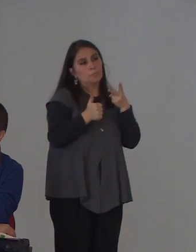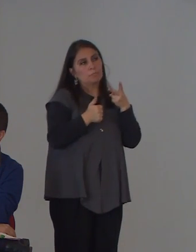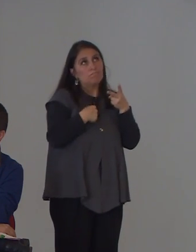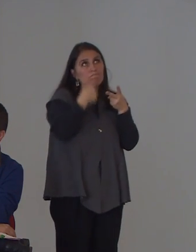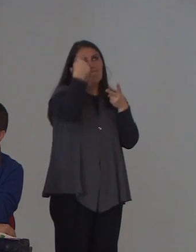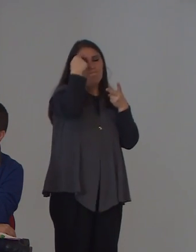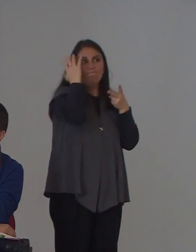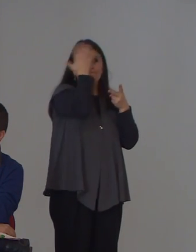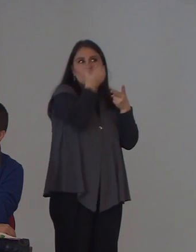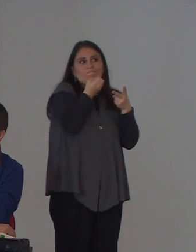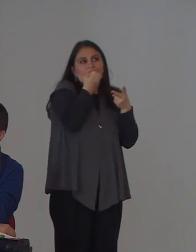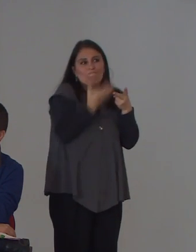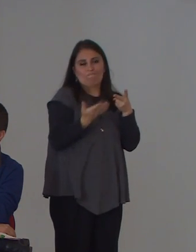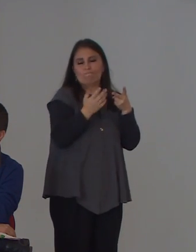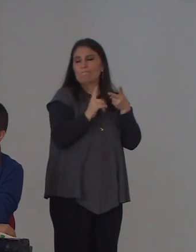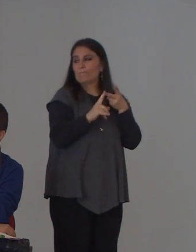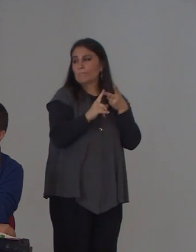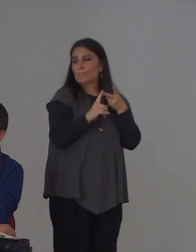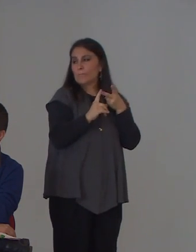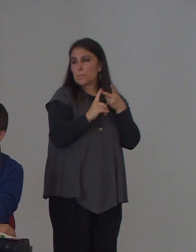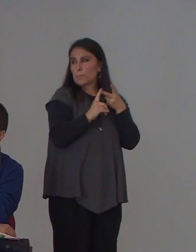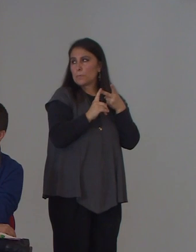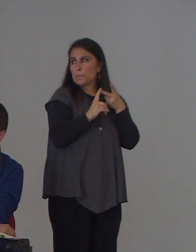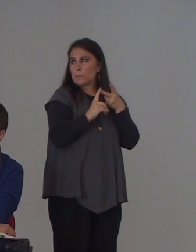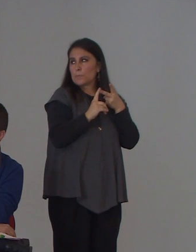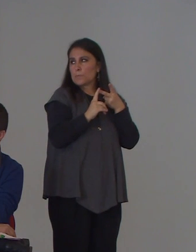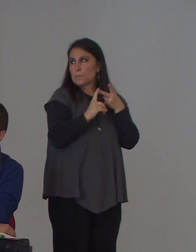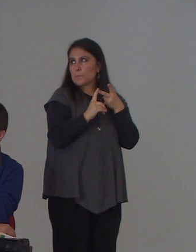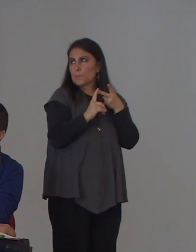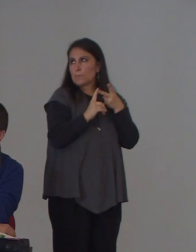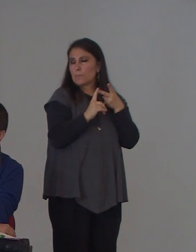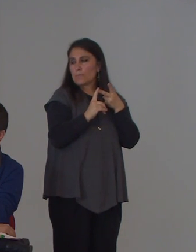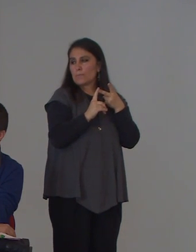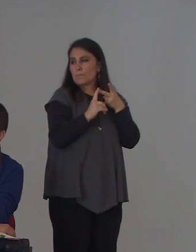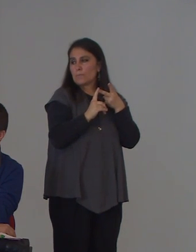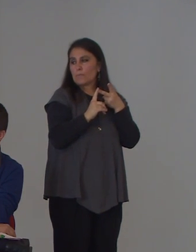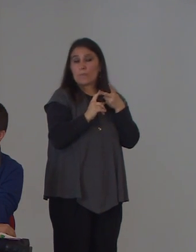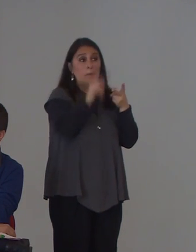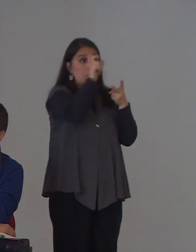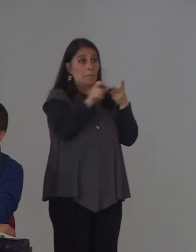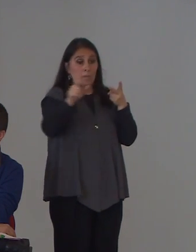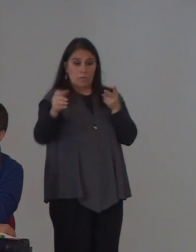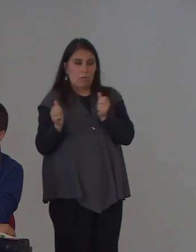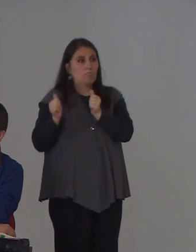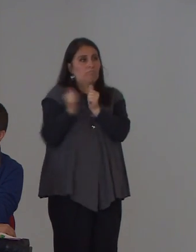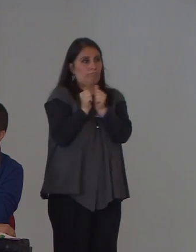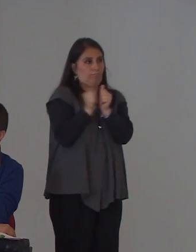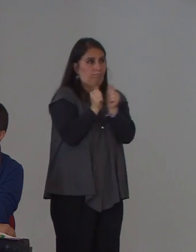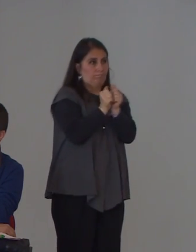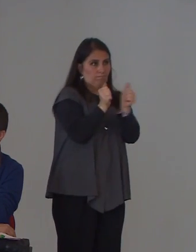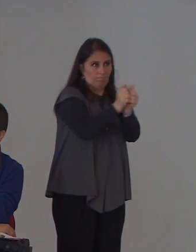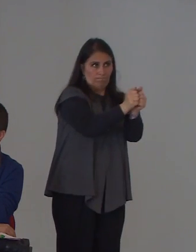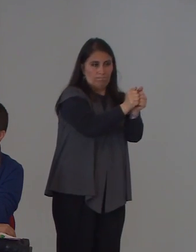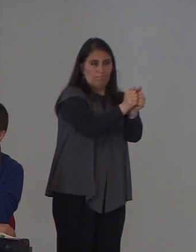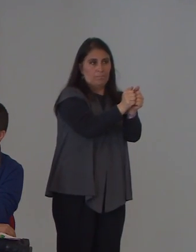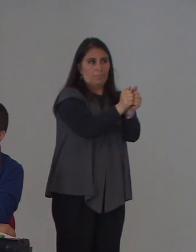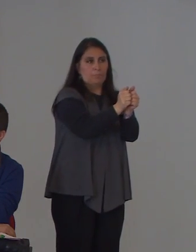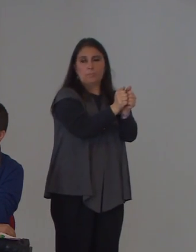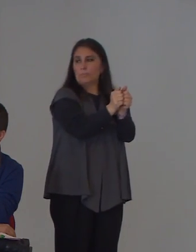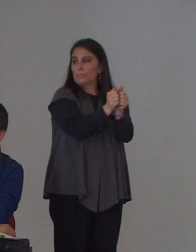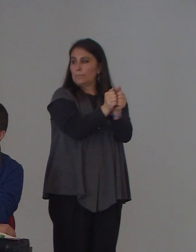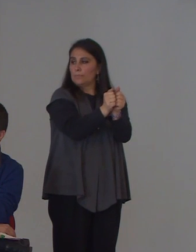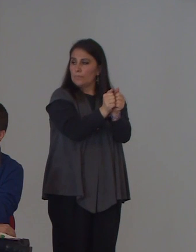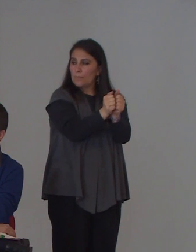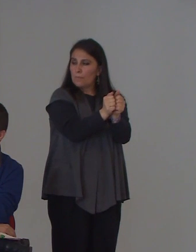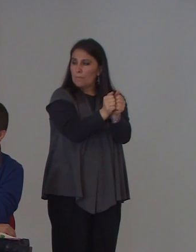de todas es que hemos tenido una serie de personas que nos están acompañando. La poeta Mari Grueso,